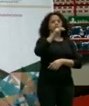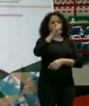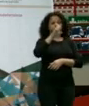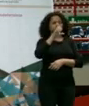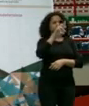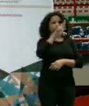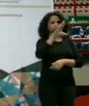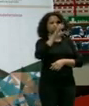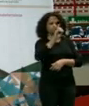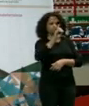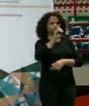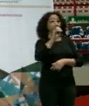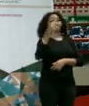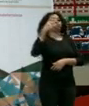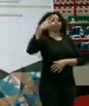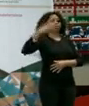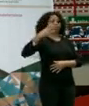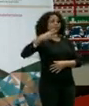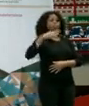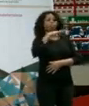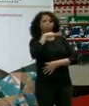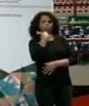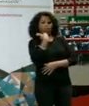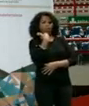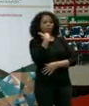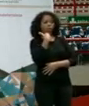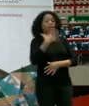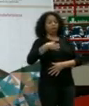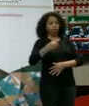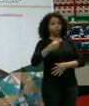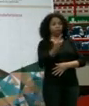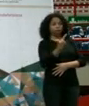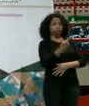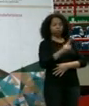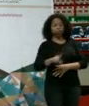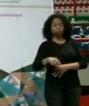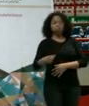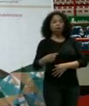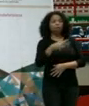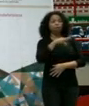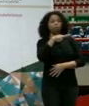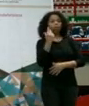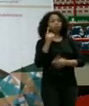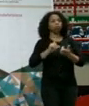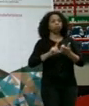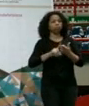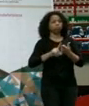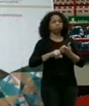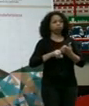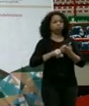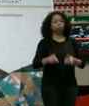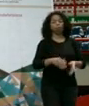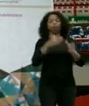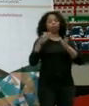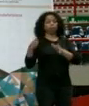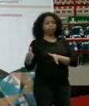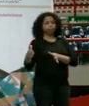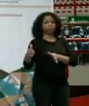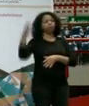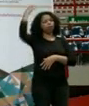seu filho mais velho, herdeiro do trono, morreu também. A rainha, Dona Maria I,